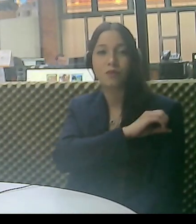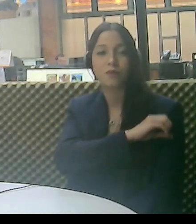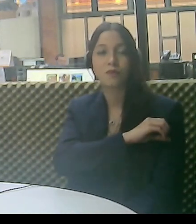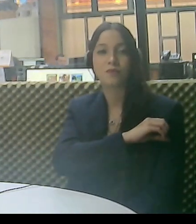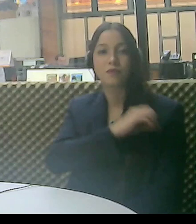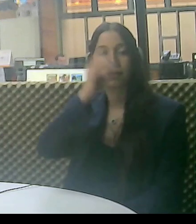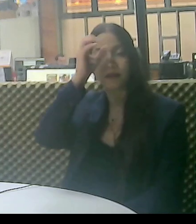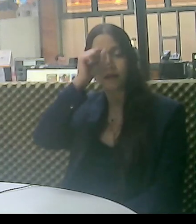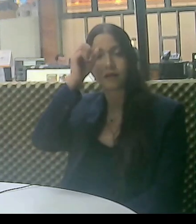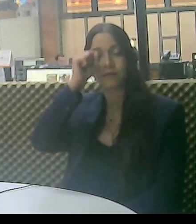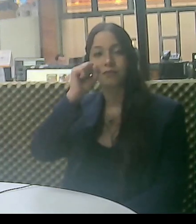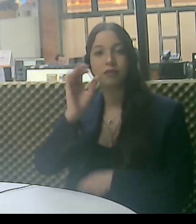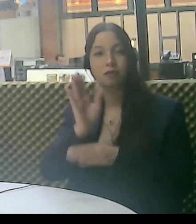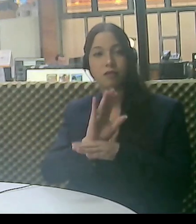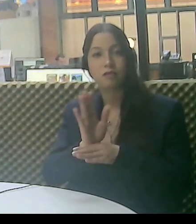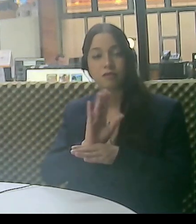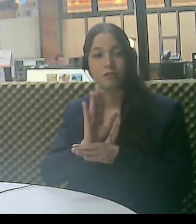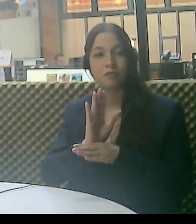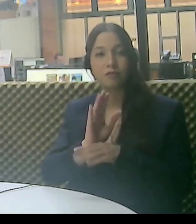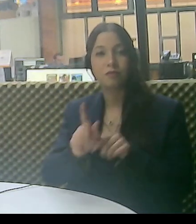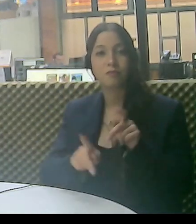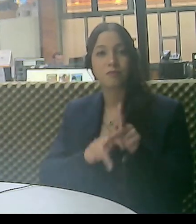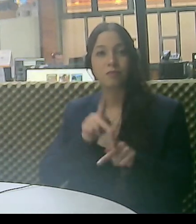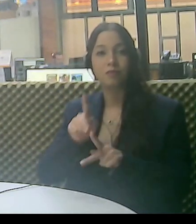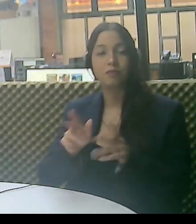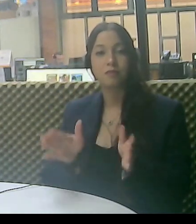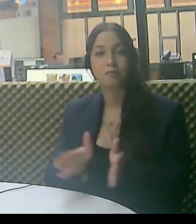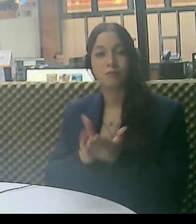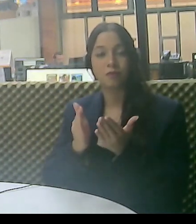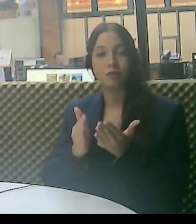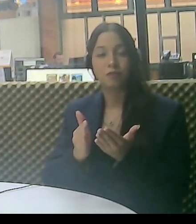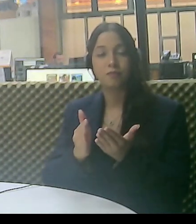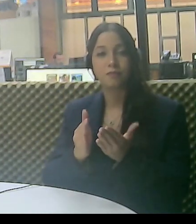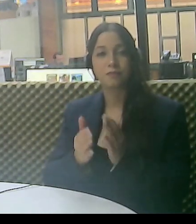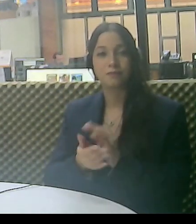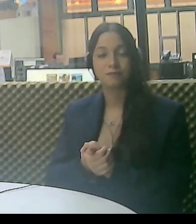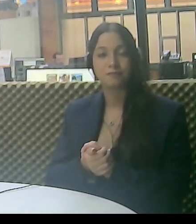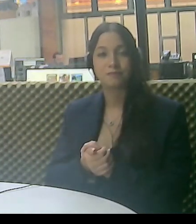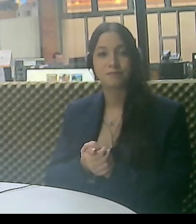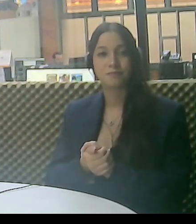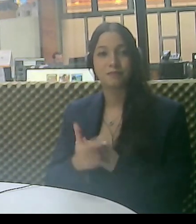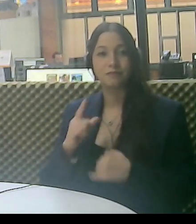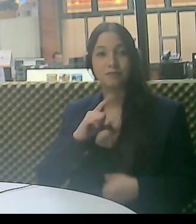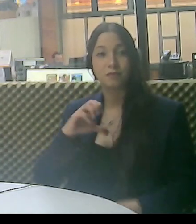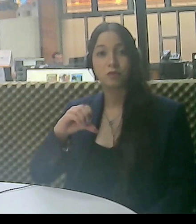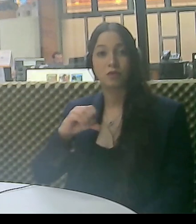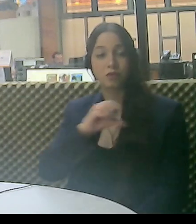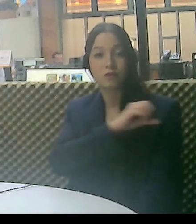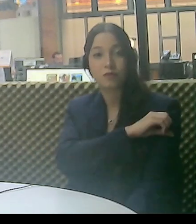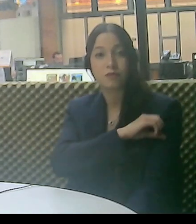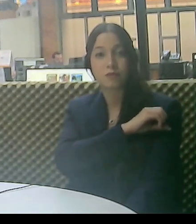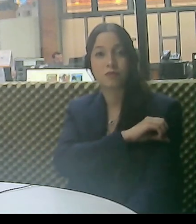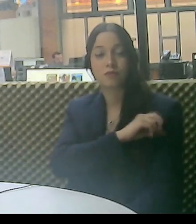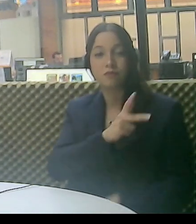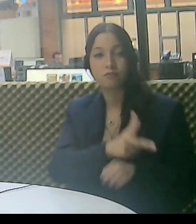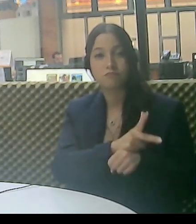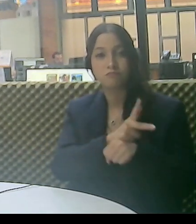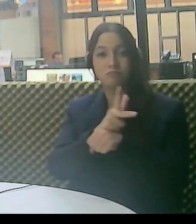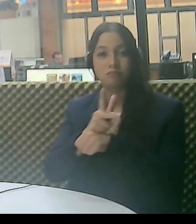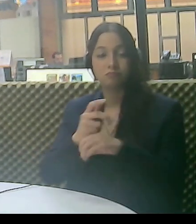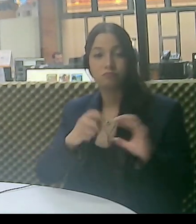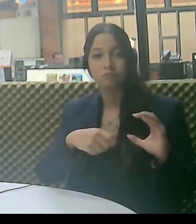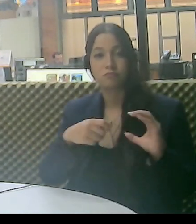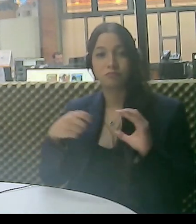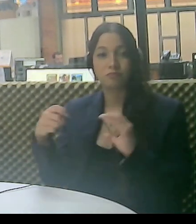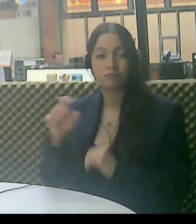de audiovisual, sobretudo para a população em vulnerabilidade social. Serão 9 oficinas de produção audiovisuais, cada